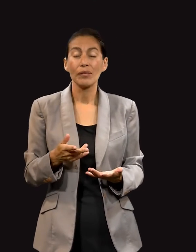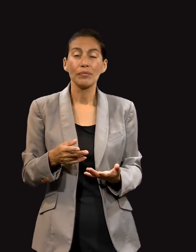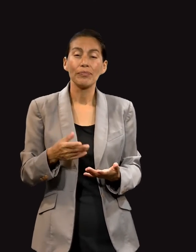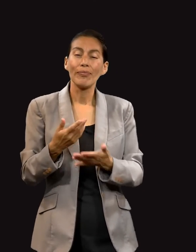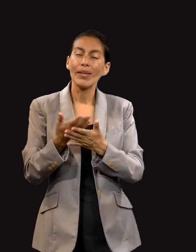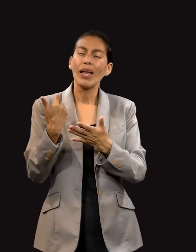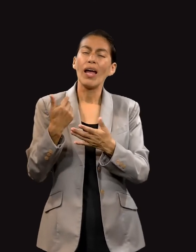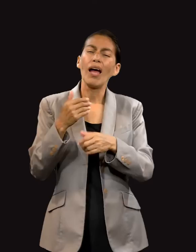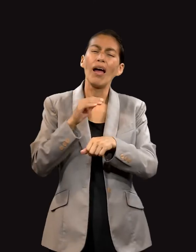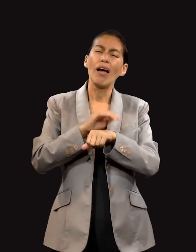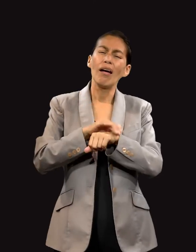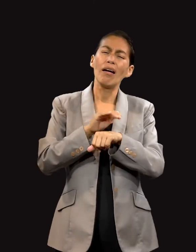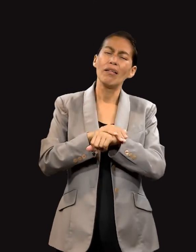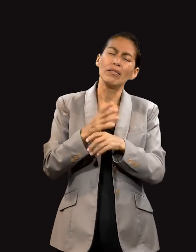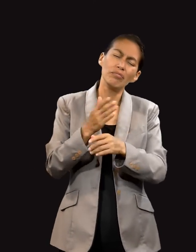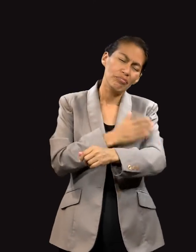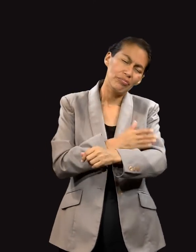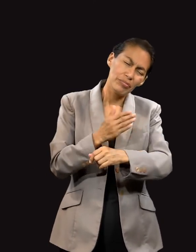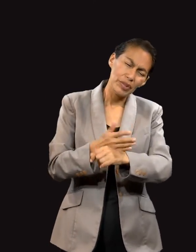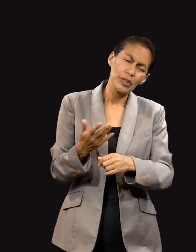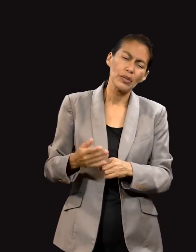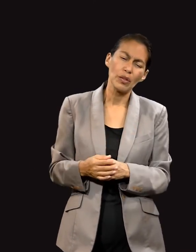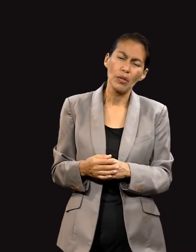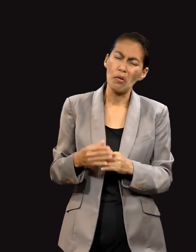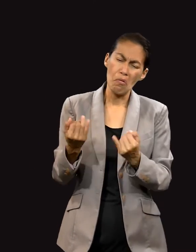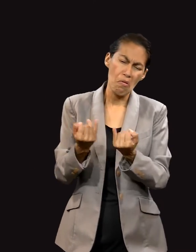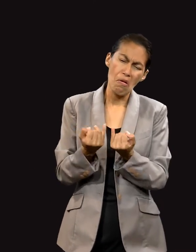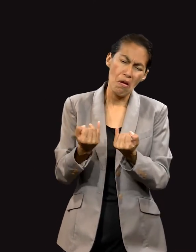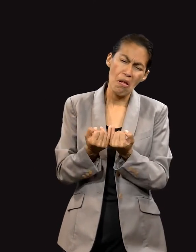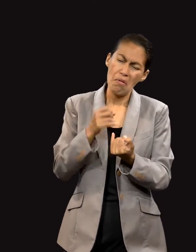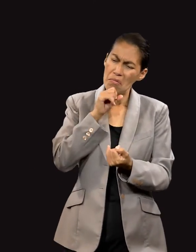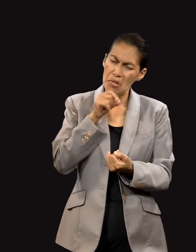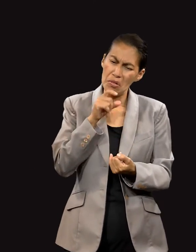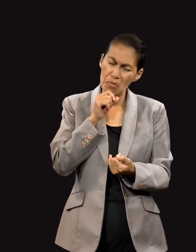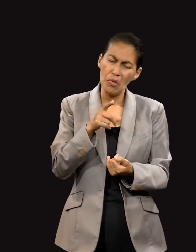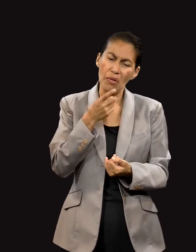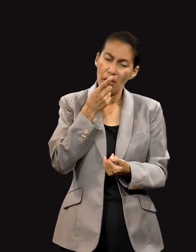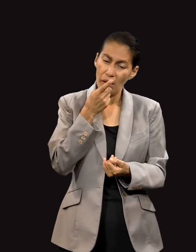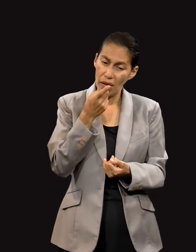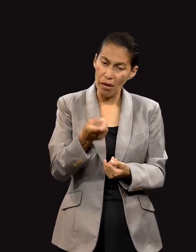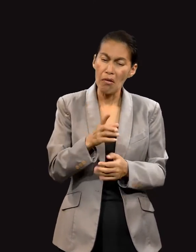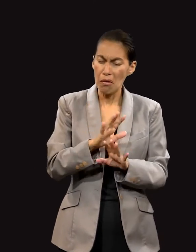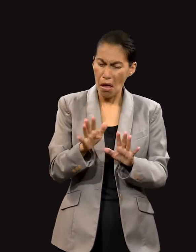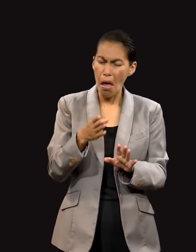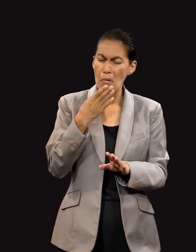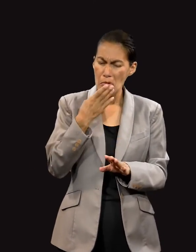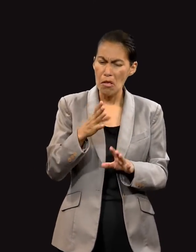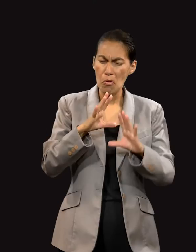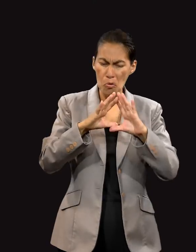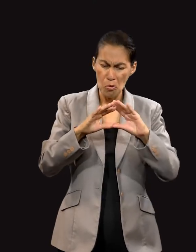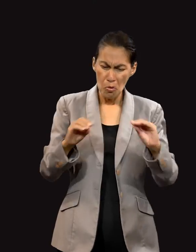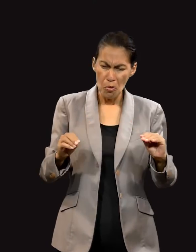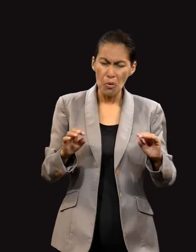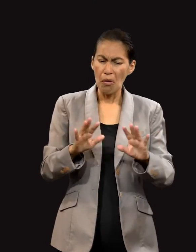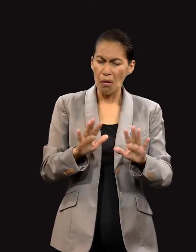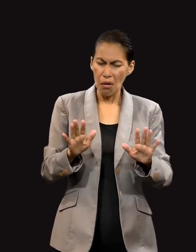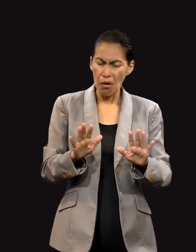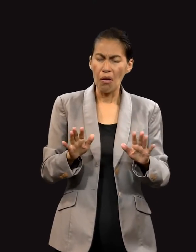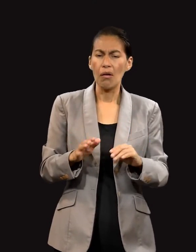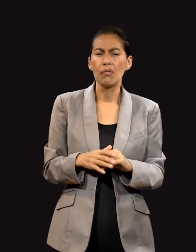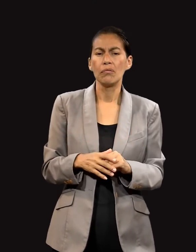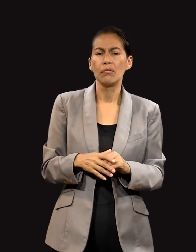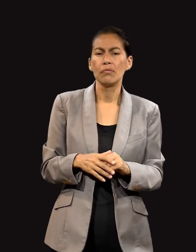o preocupado, porque un compañero que le hicieron quimios, le dijeron lo mismo, ya estás bien, no te